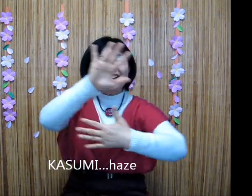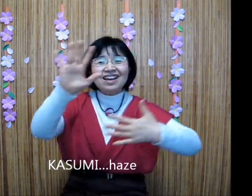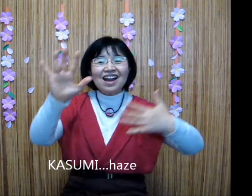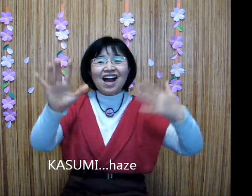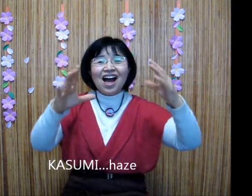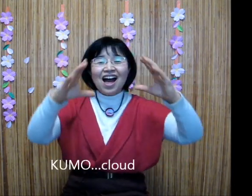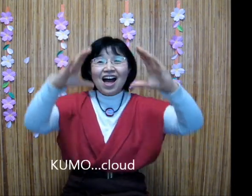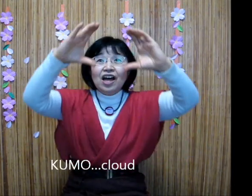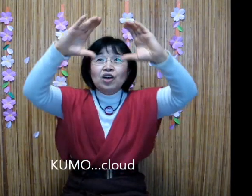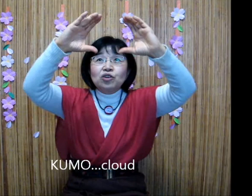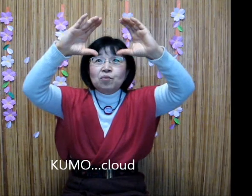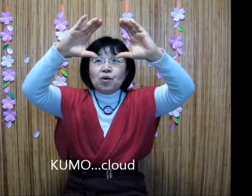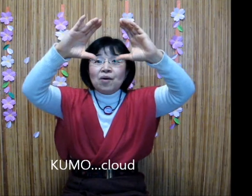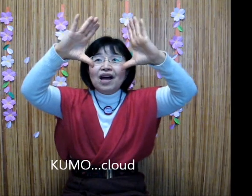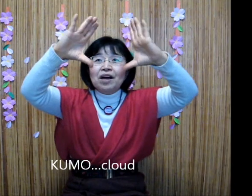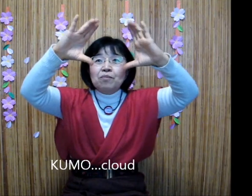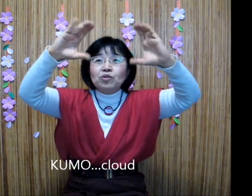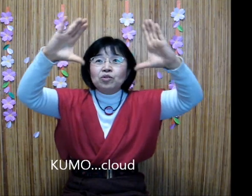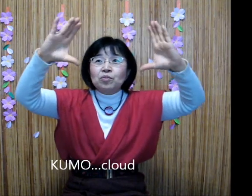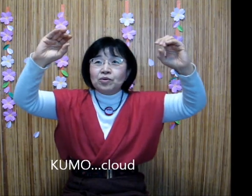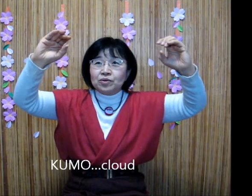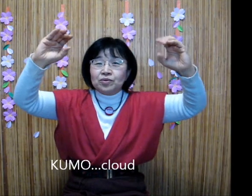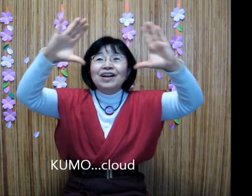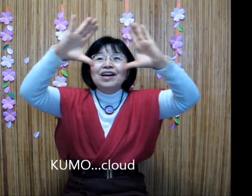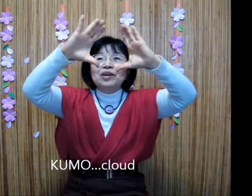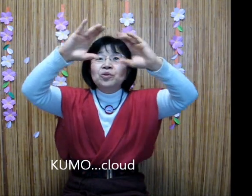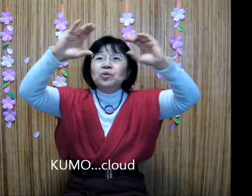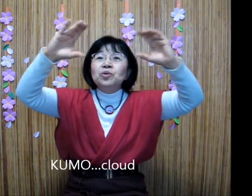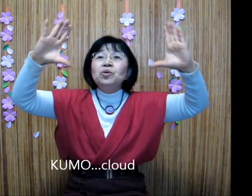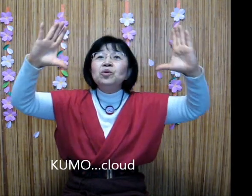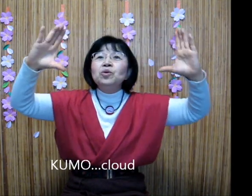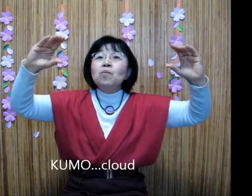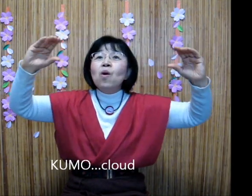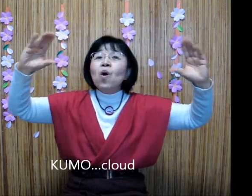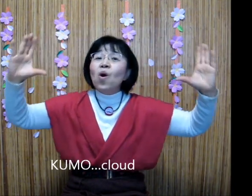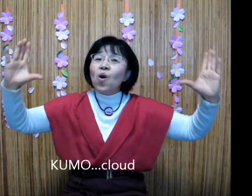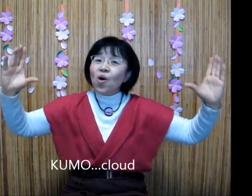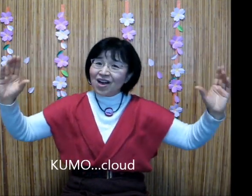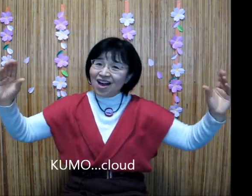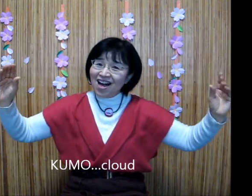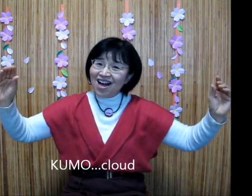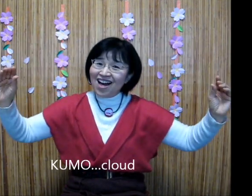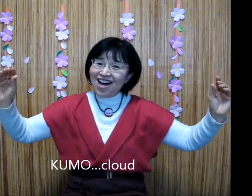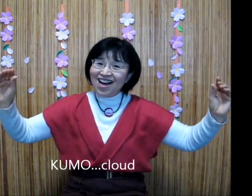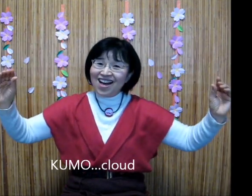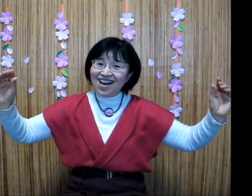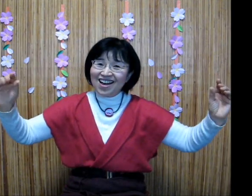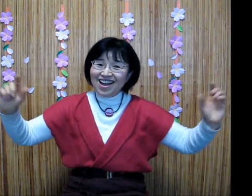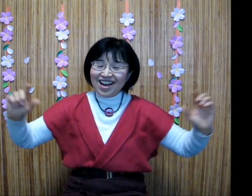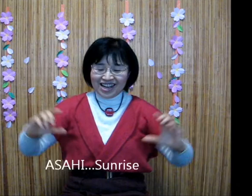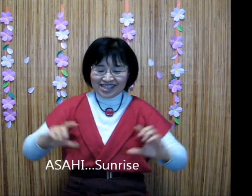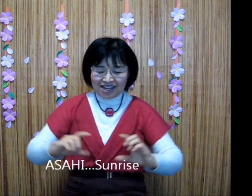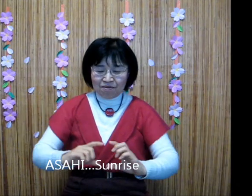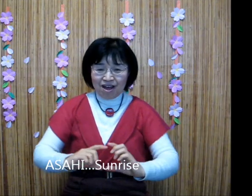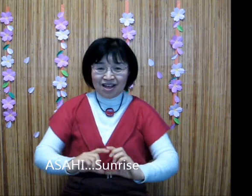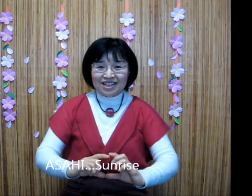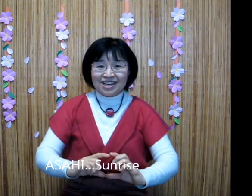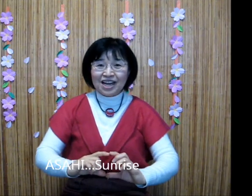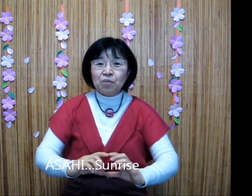か。雲はもくもく。雲か。朝日は日が昇って